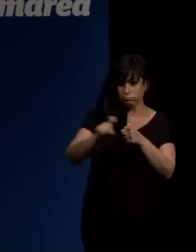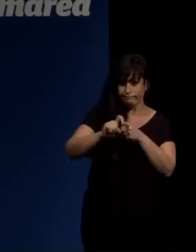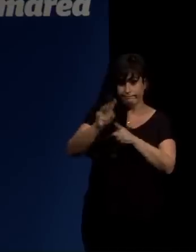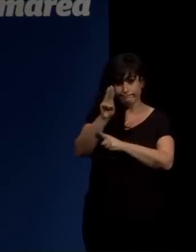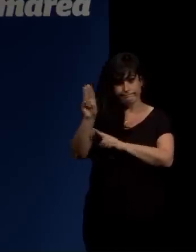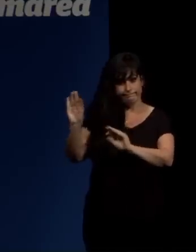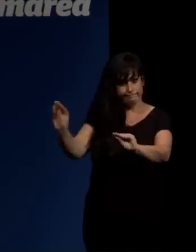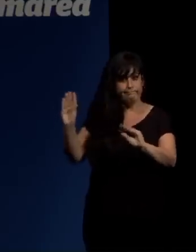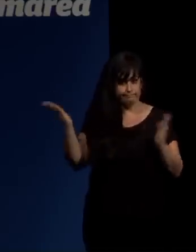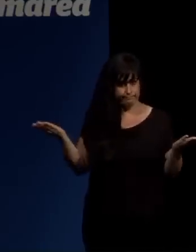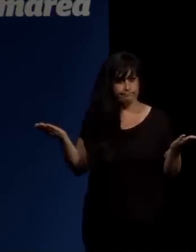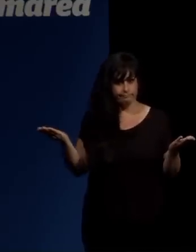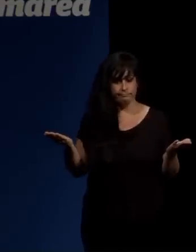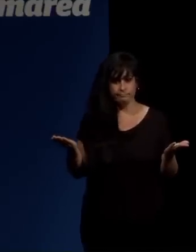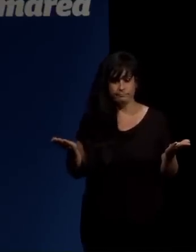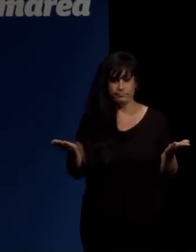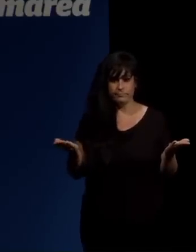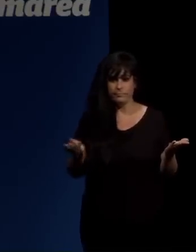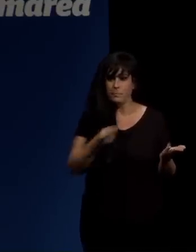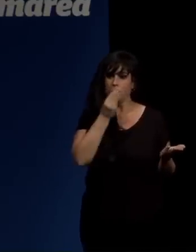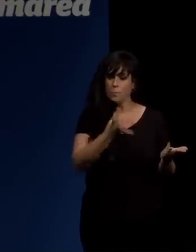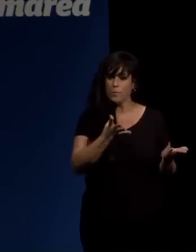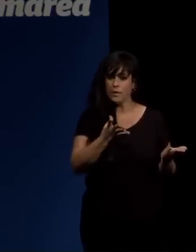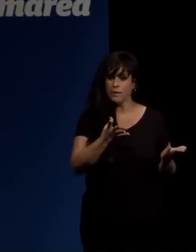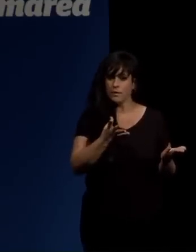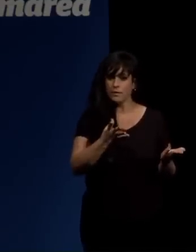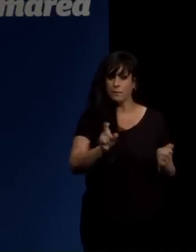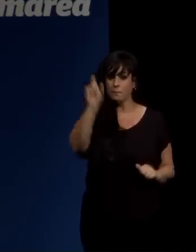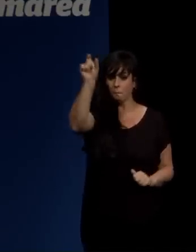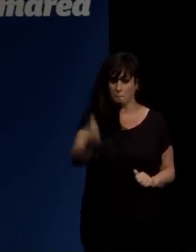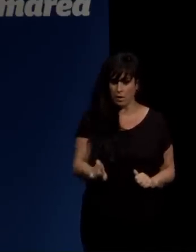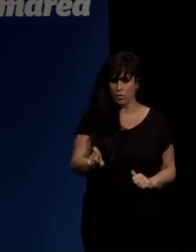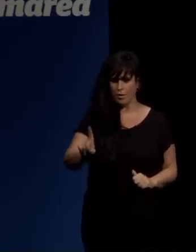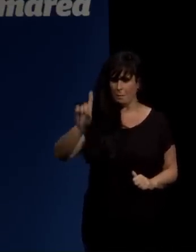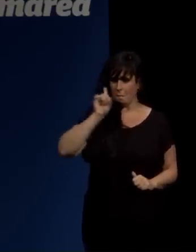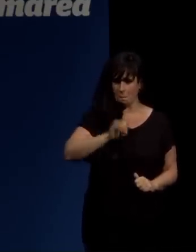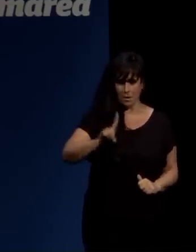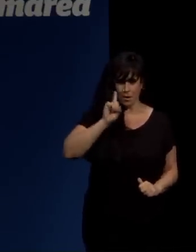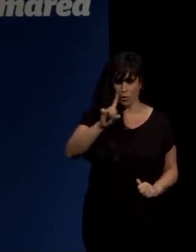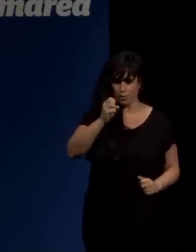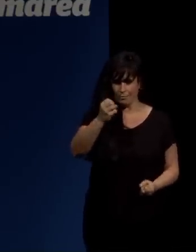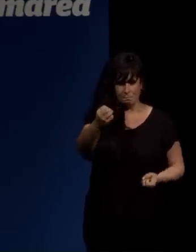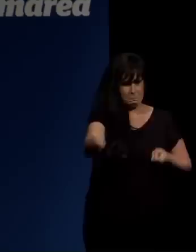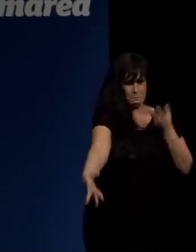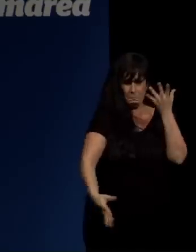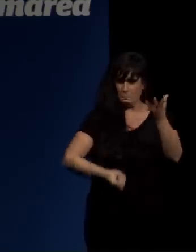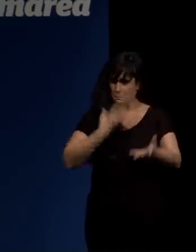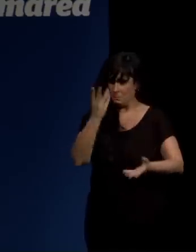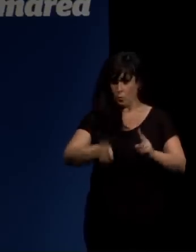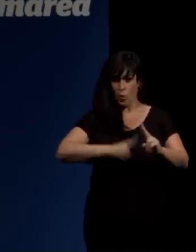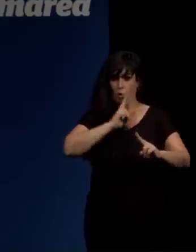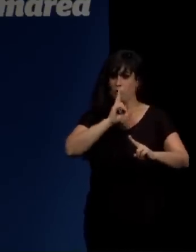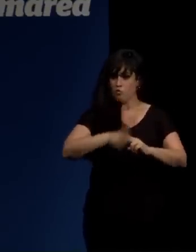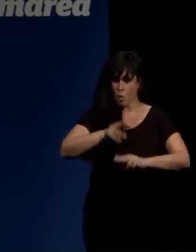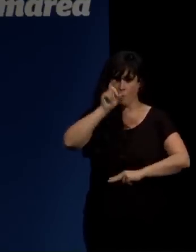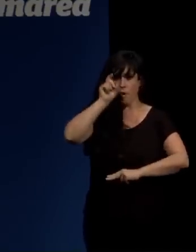PP, pois ese mintirán institucional compulsivo chamado Alberto Núñez de